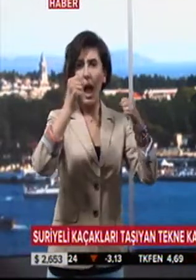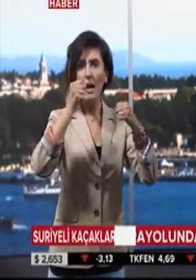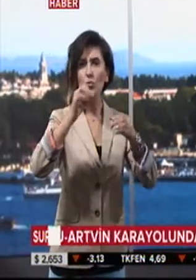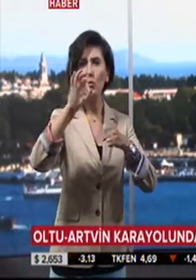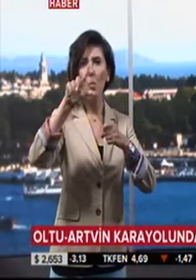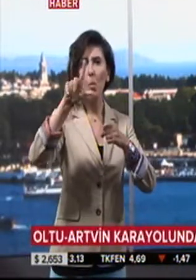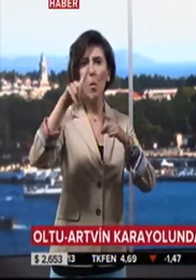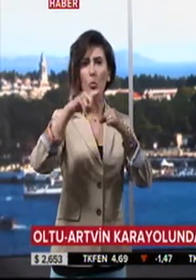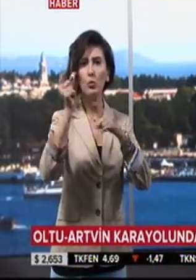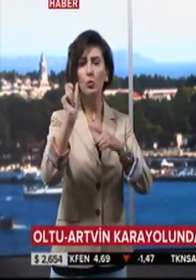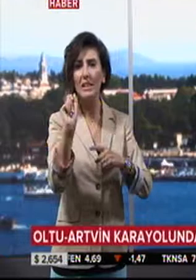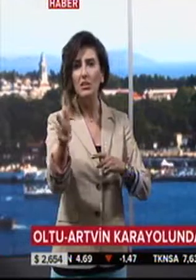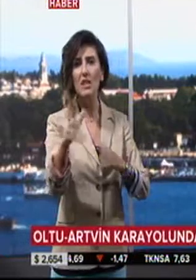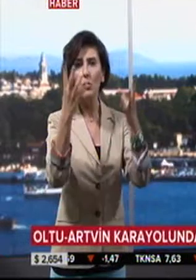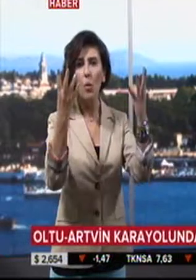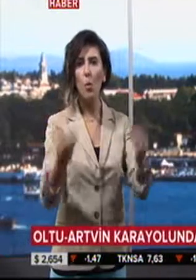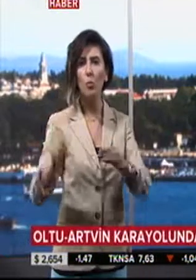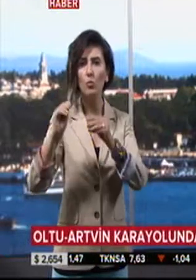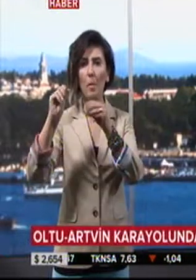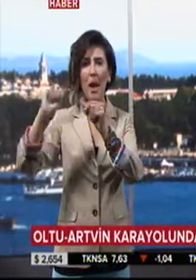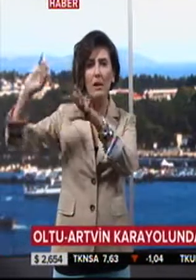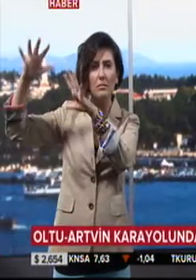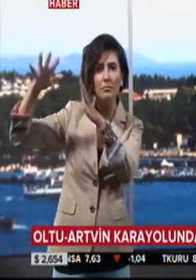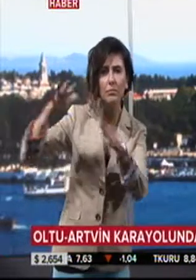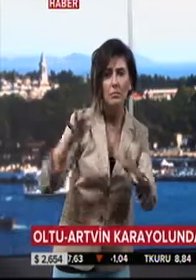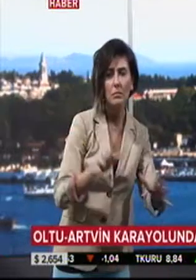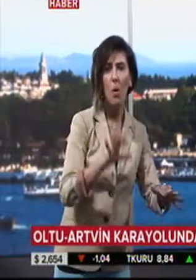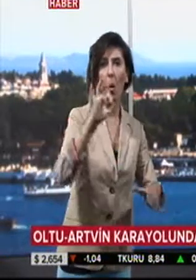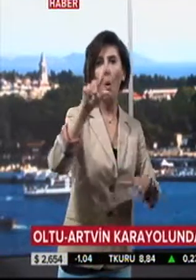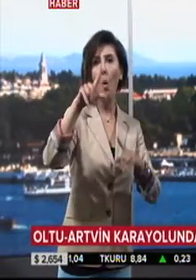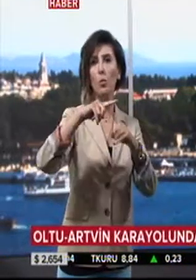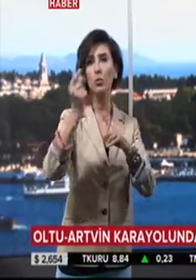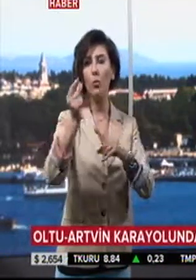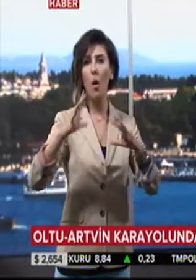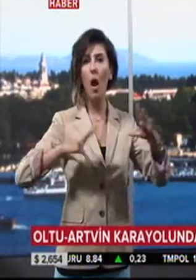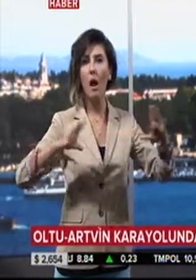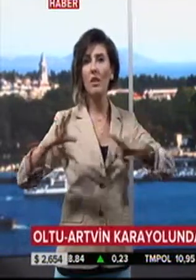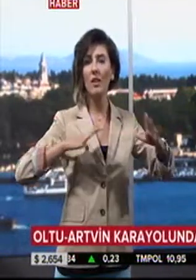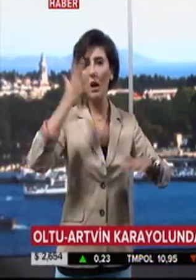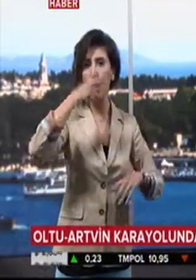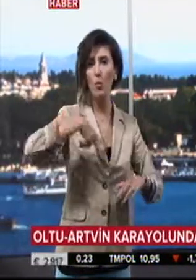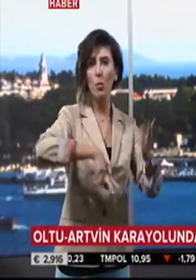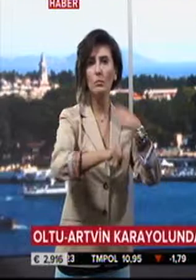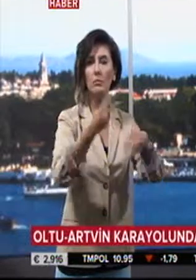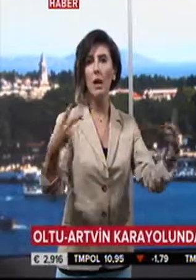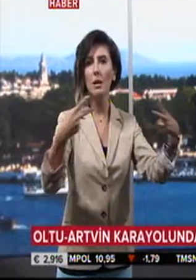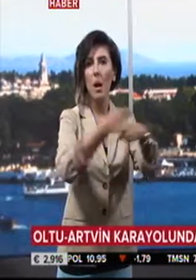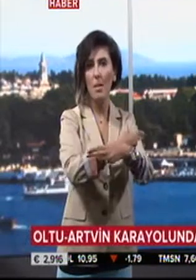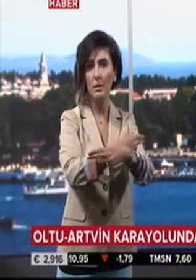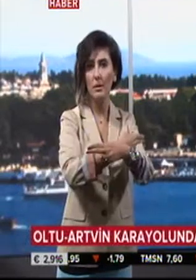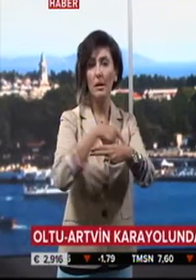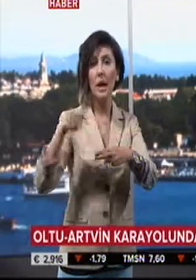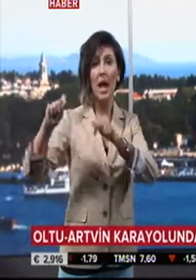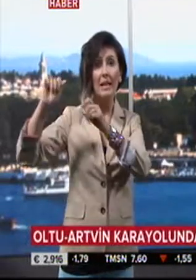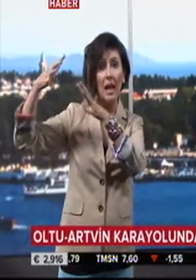Erzurum'un Oltu ilçesinde meydana gelen heyelan sebebiyle Oltu-Artvin karayolu ulaşıma kapandı. Bölgede heyelan